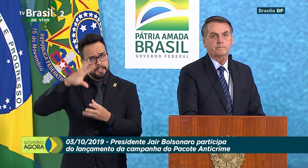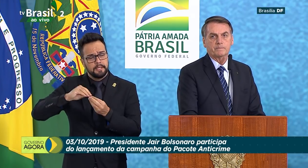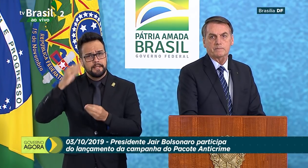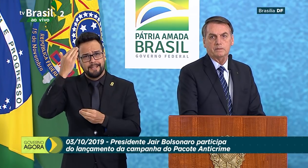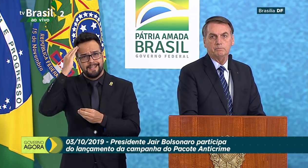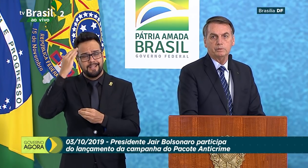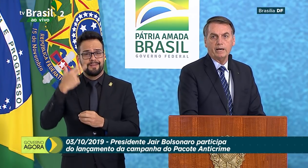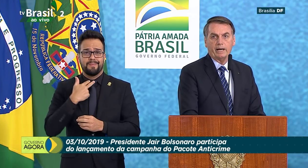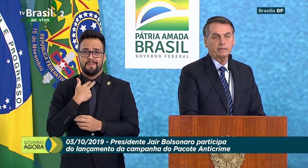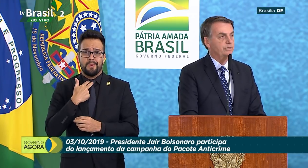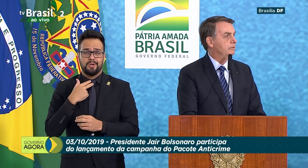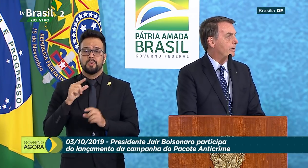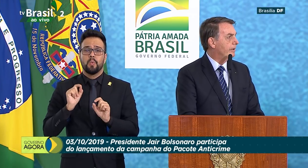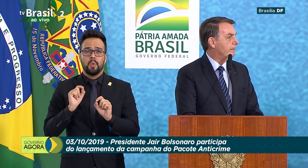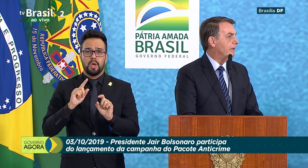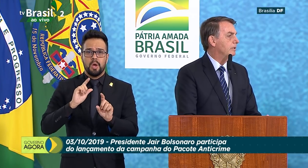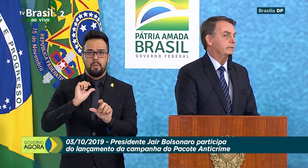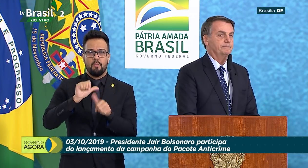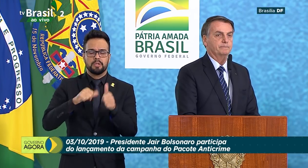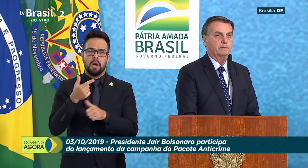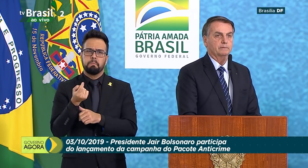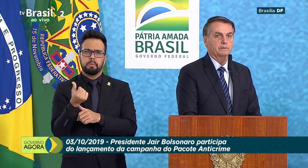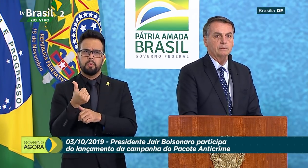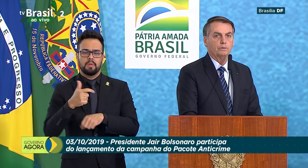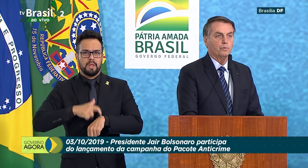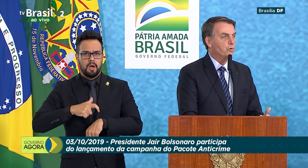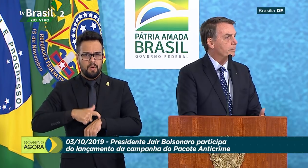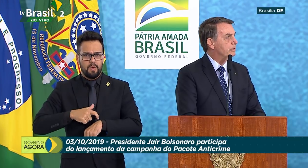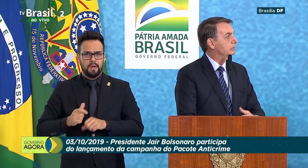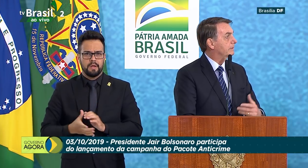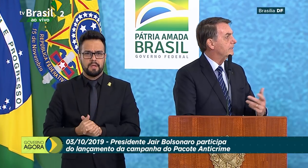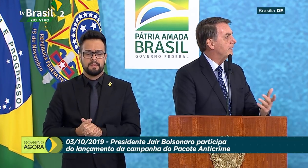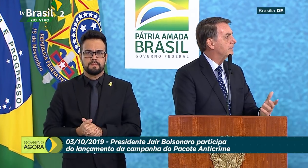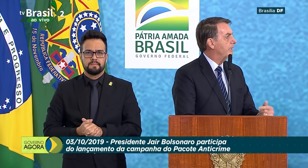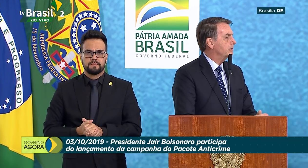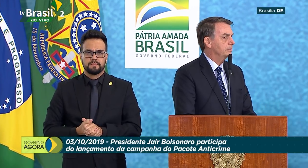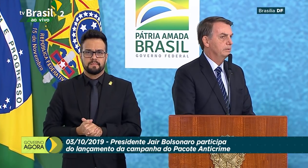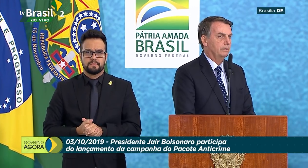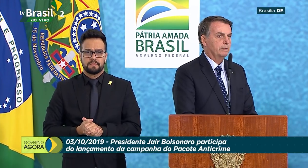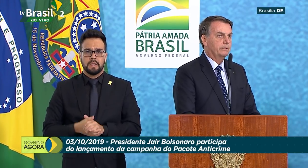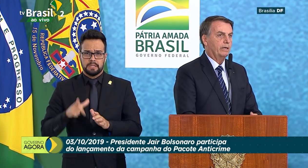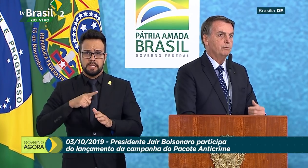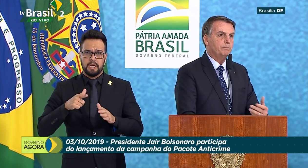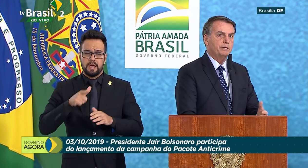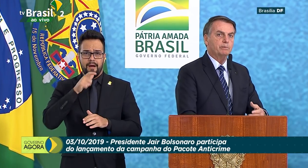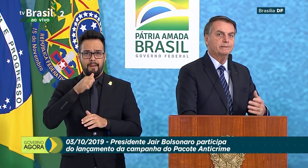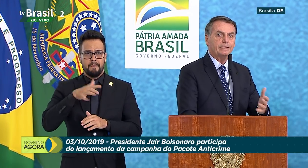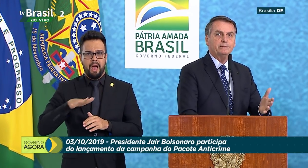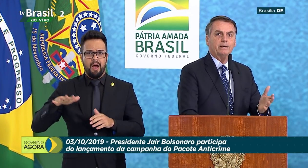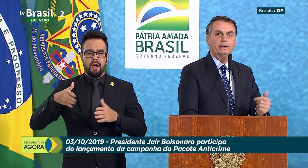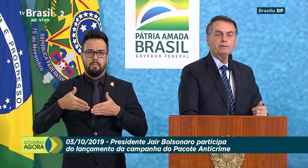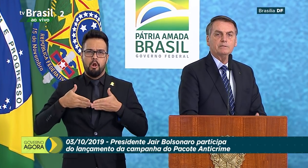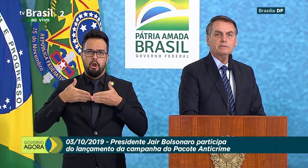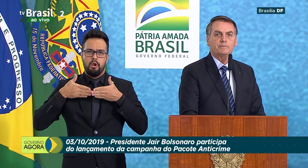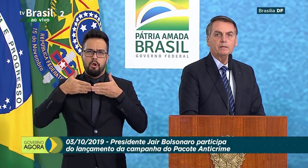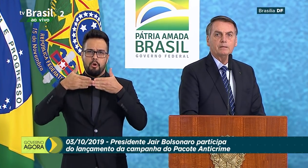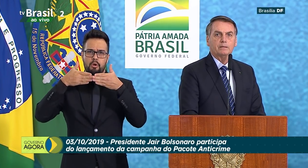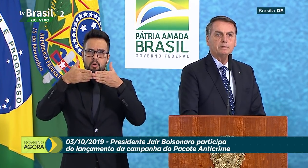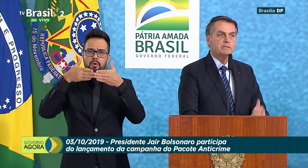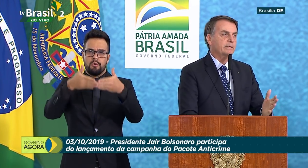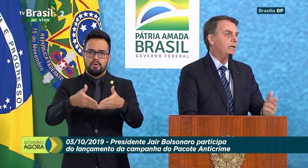podemos mudar de uma hora para outra o rumo de um transatlântico que há no mínimo 30